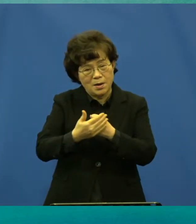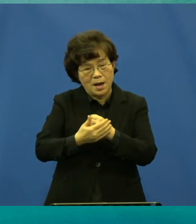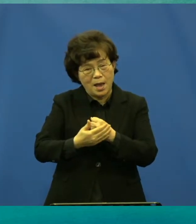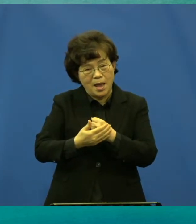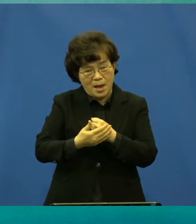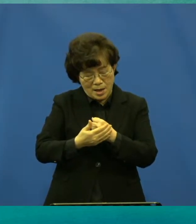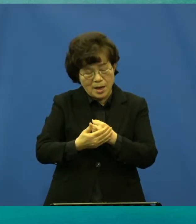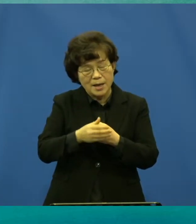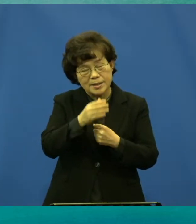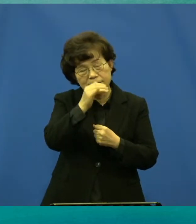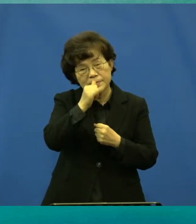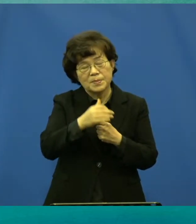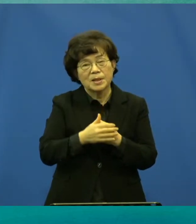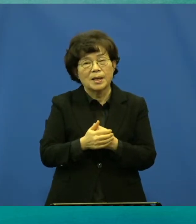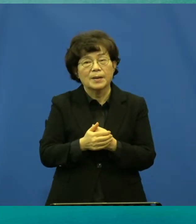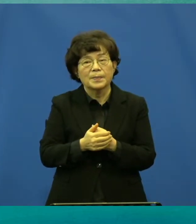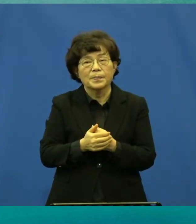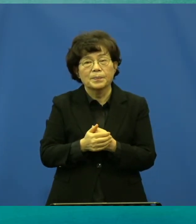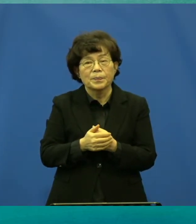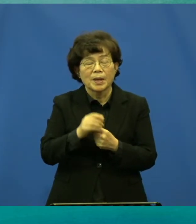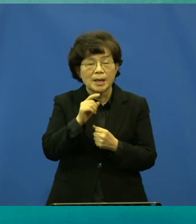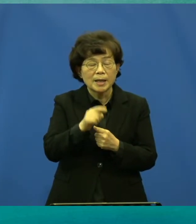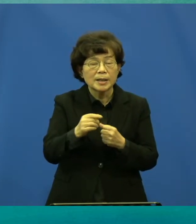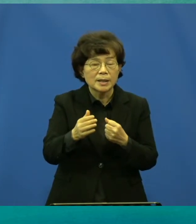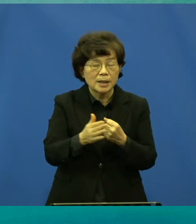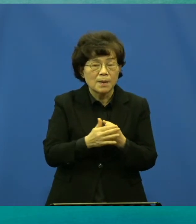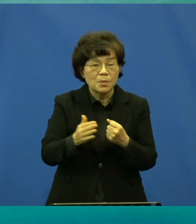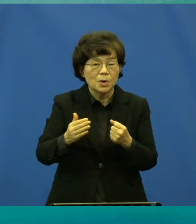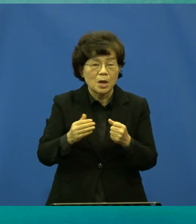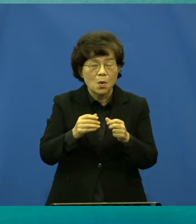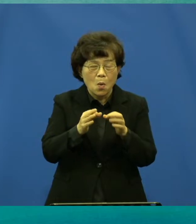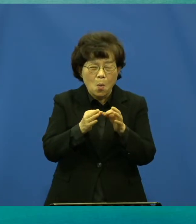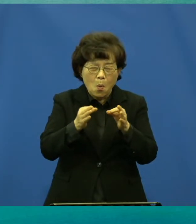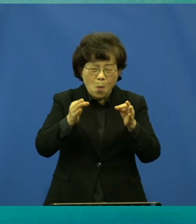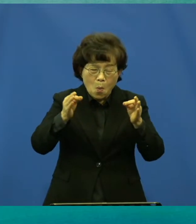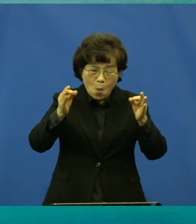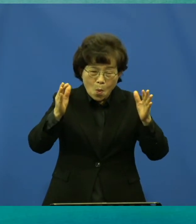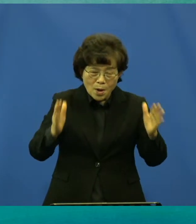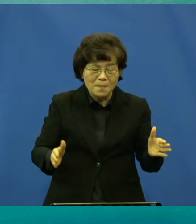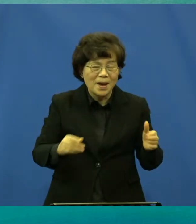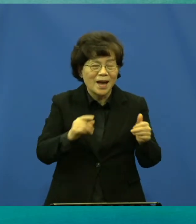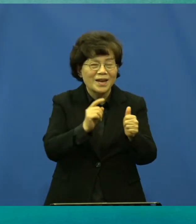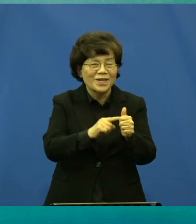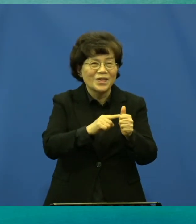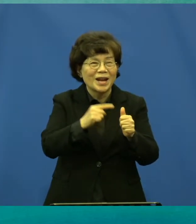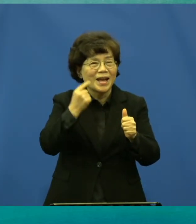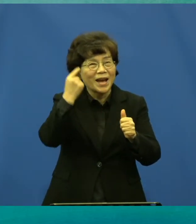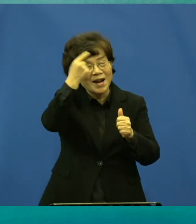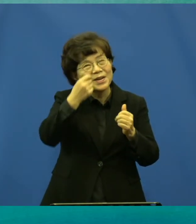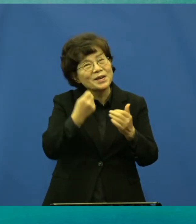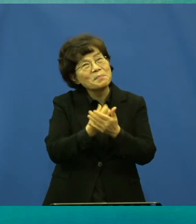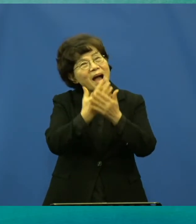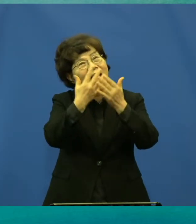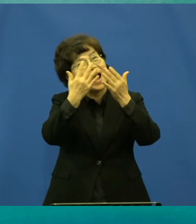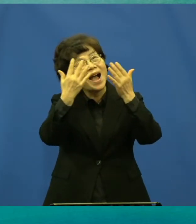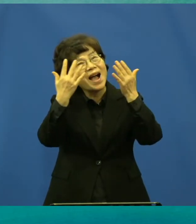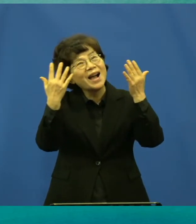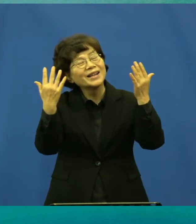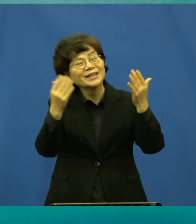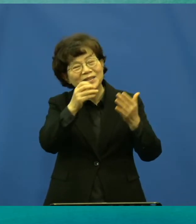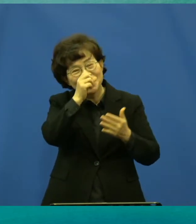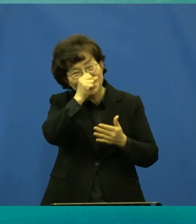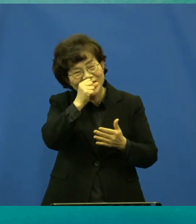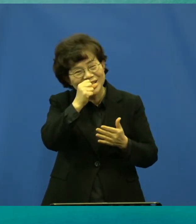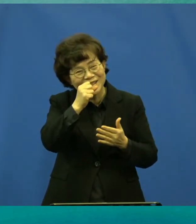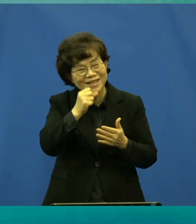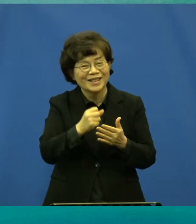있어요. 그래서 이걸로 인하여 오래간만에 요나의 얼굴이 확 펴졌습니다.